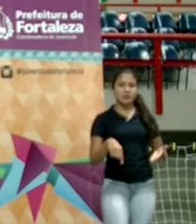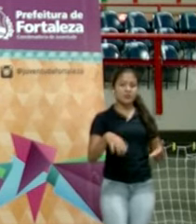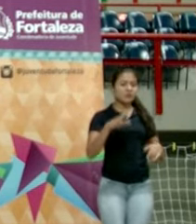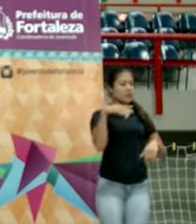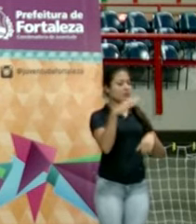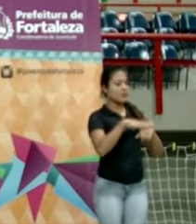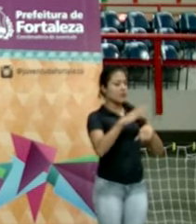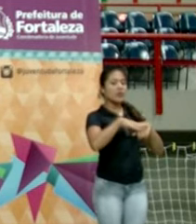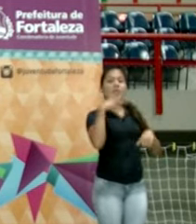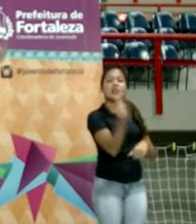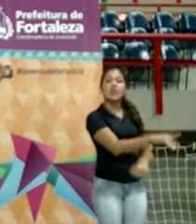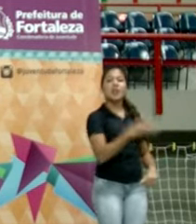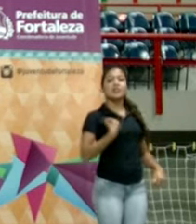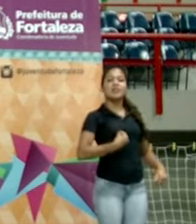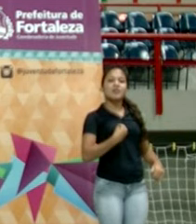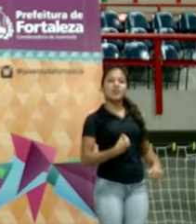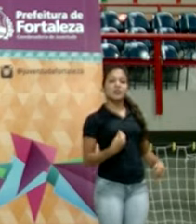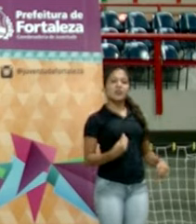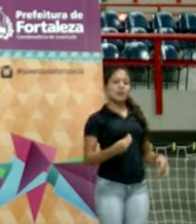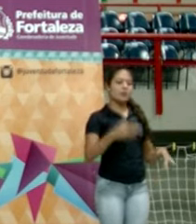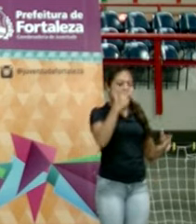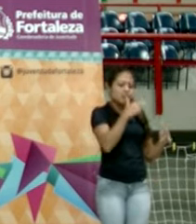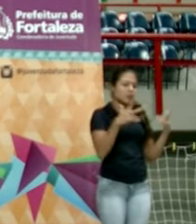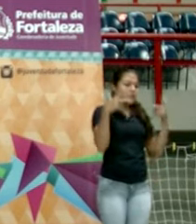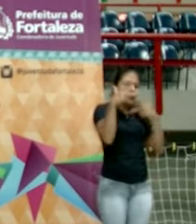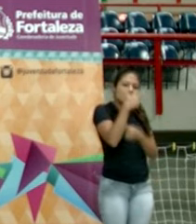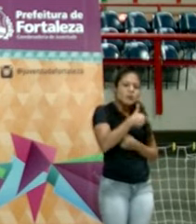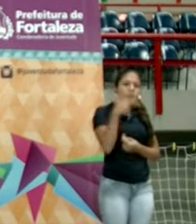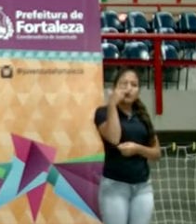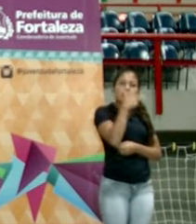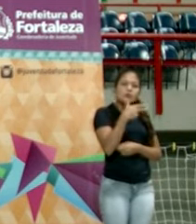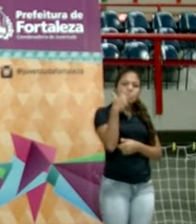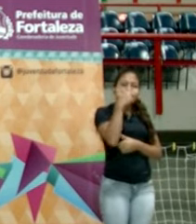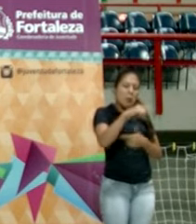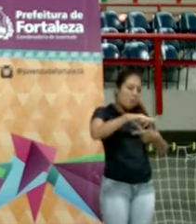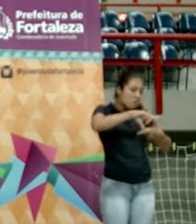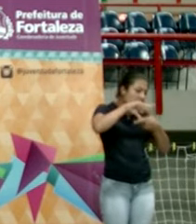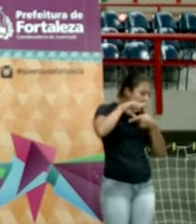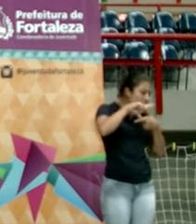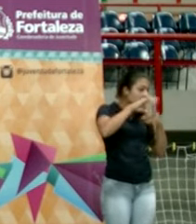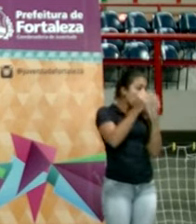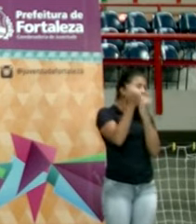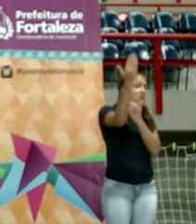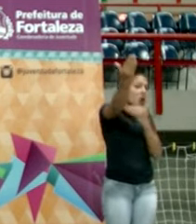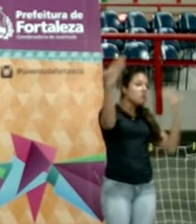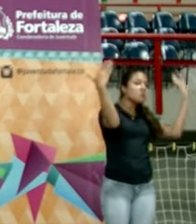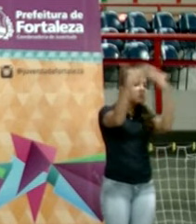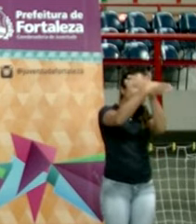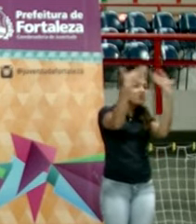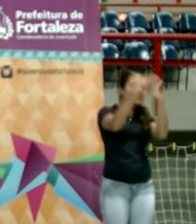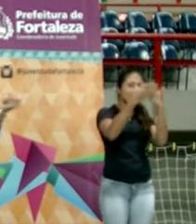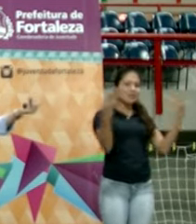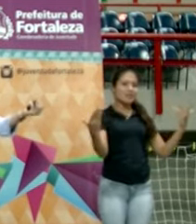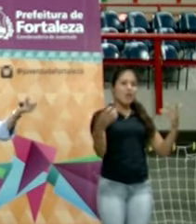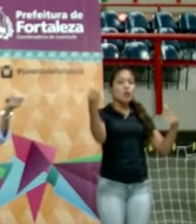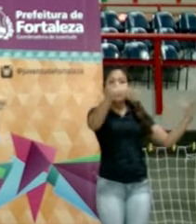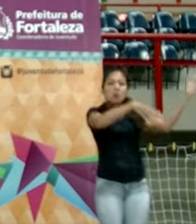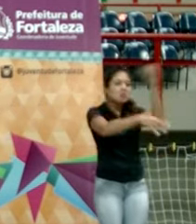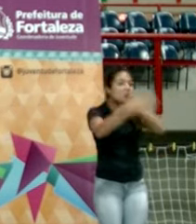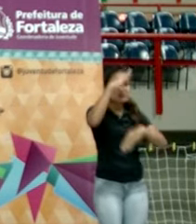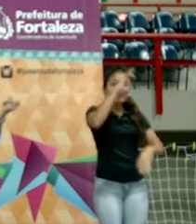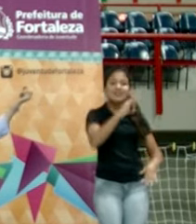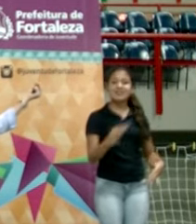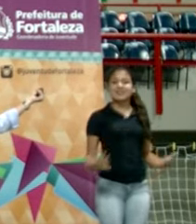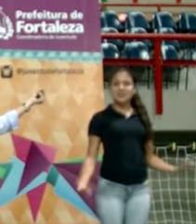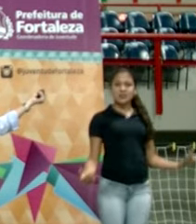Eles sempre nasceram ali, eles nunca viram outra coisa, eles não sabem o que é nada. Eles só veem as sombras e os sons. Um vai se